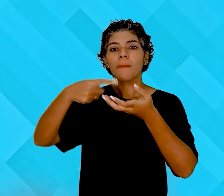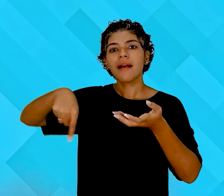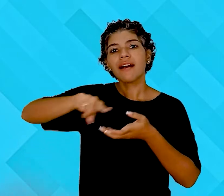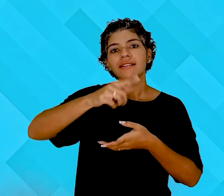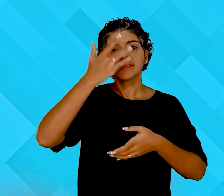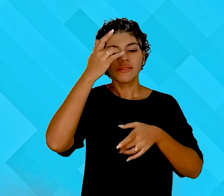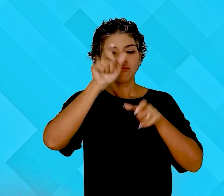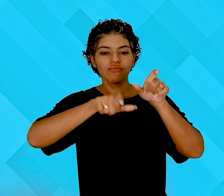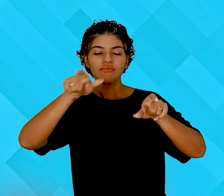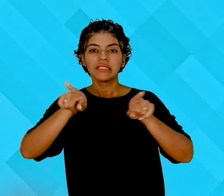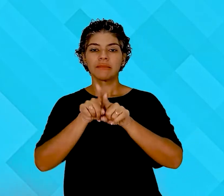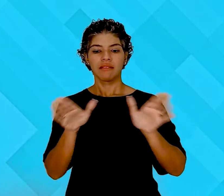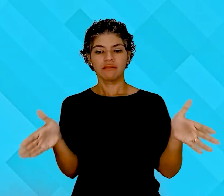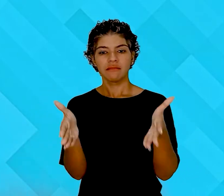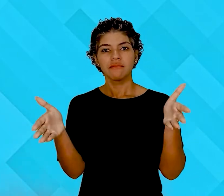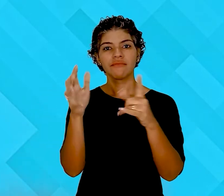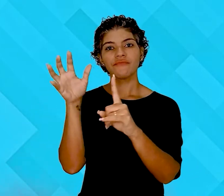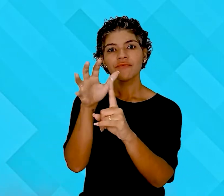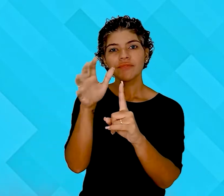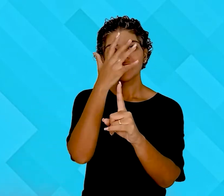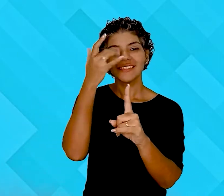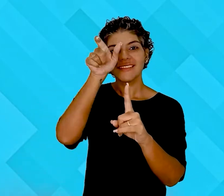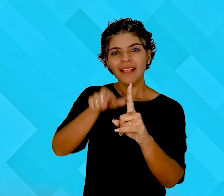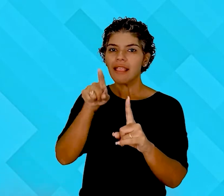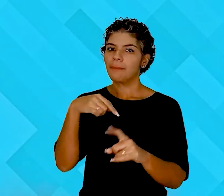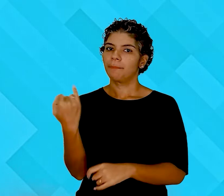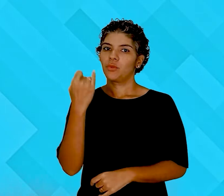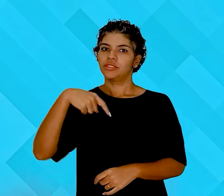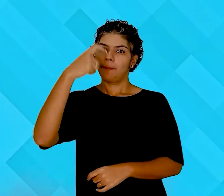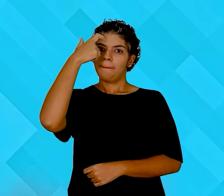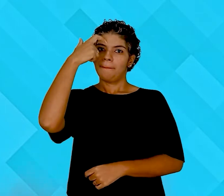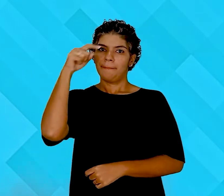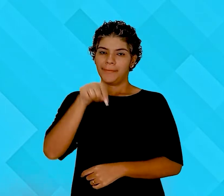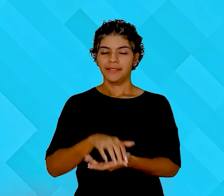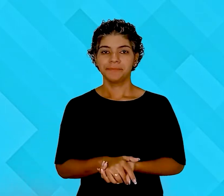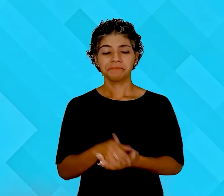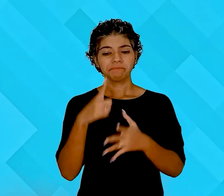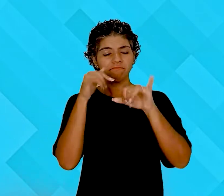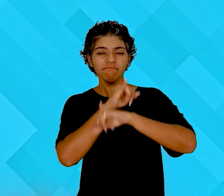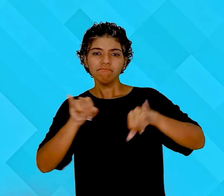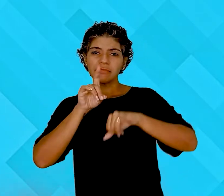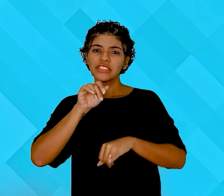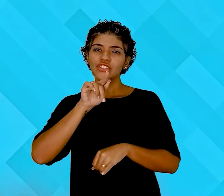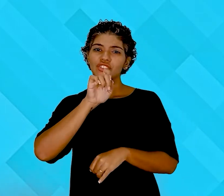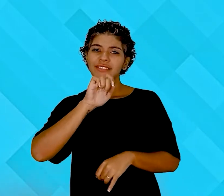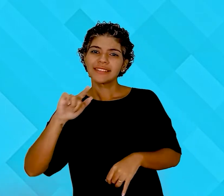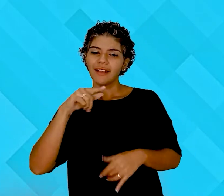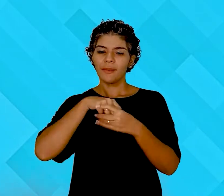acho que é tão importante a gente manter isso em vista, né? E o marketing digital de plataforma, né, o capitalismo de